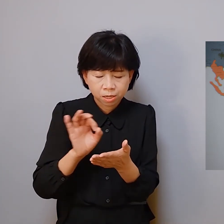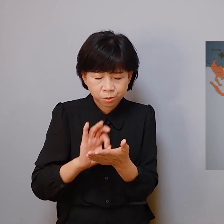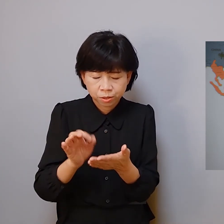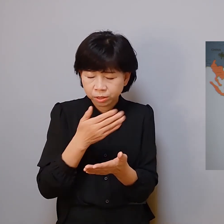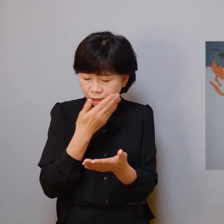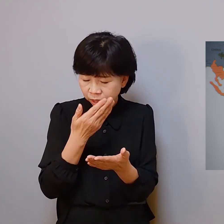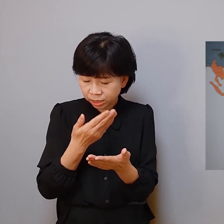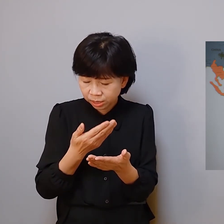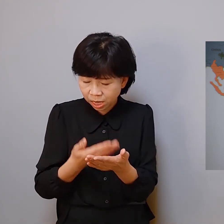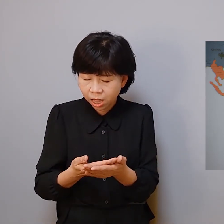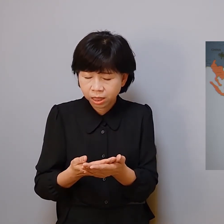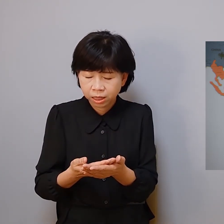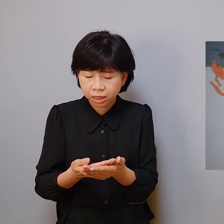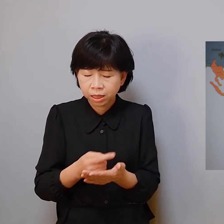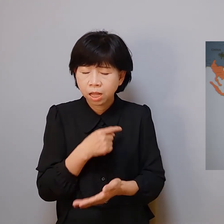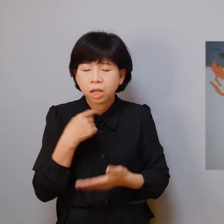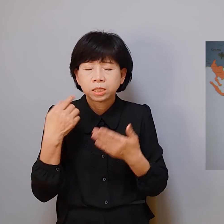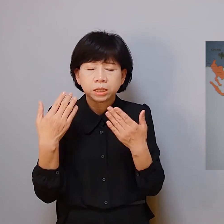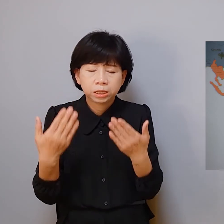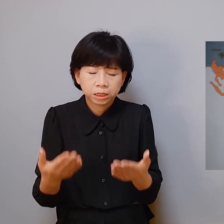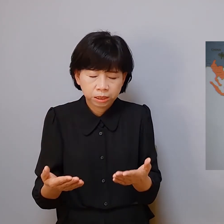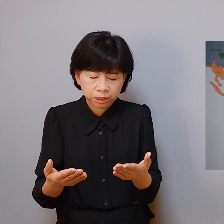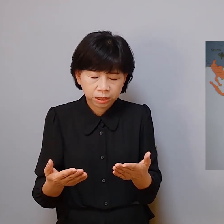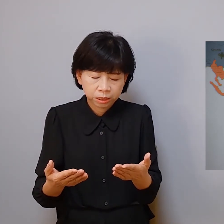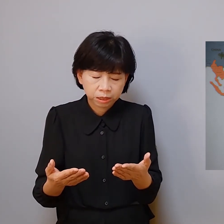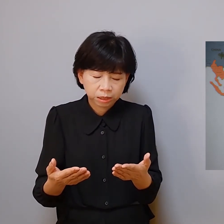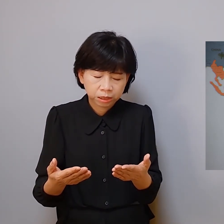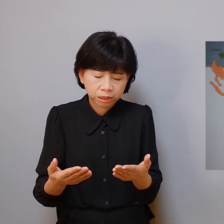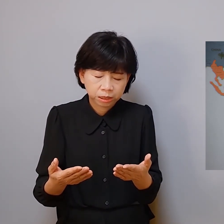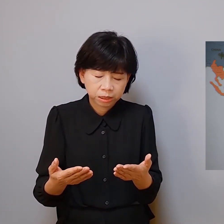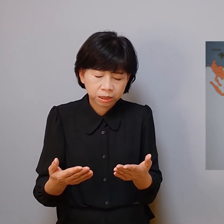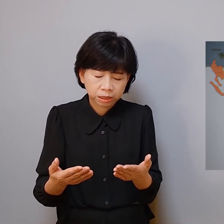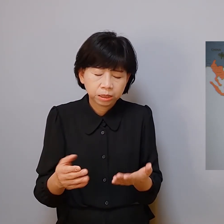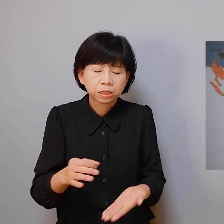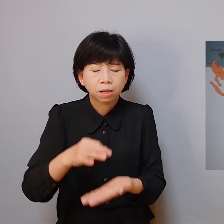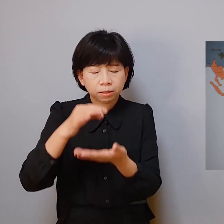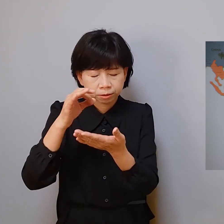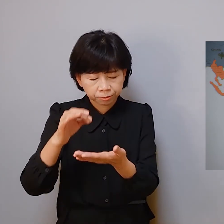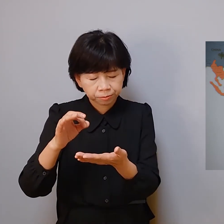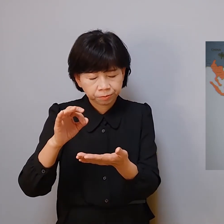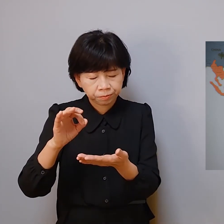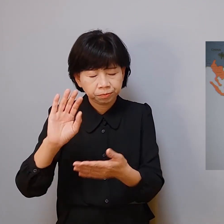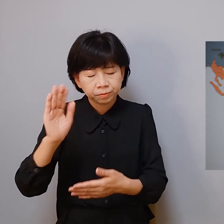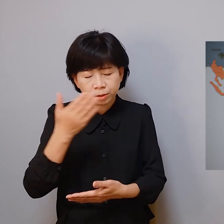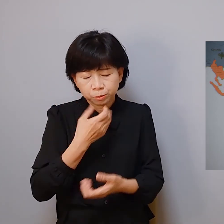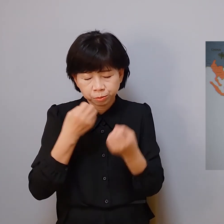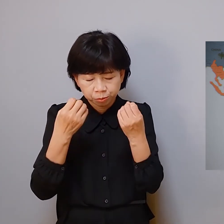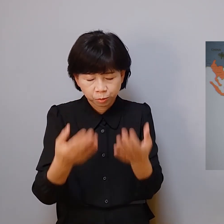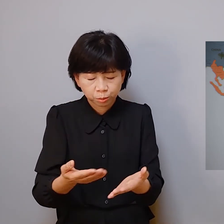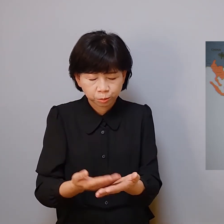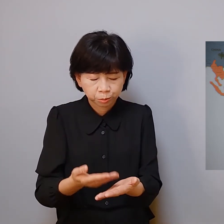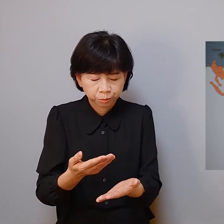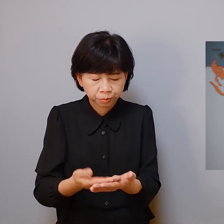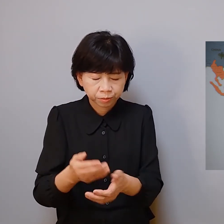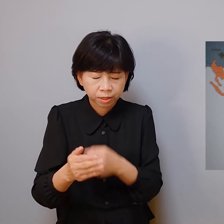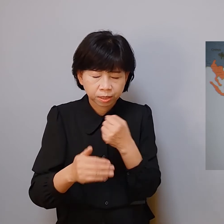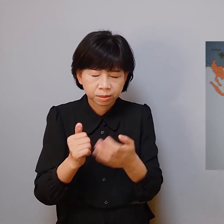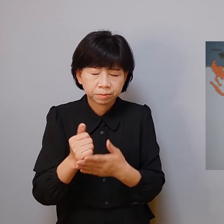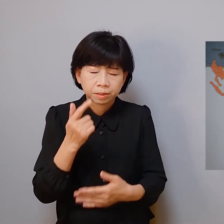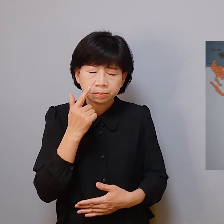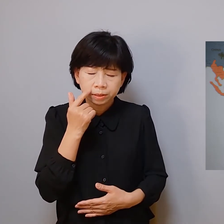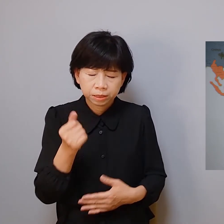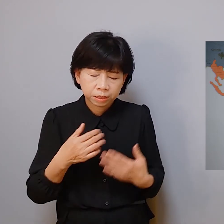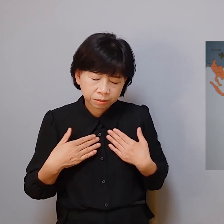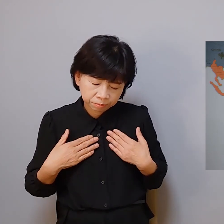사용되어지는 귀한 우리의 헌신과 또 우리 헌물이 될 수 있도록 축복하여 주시옵소서. 하나님